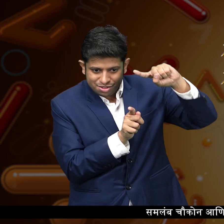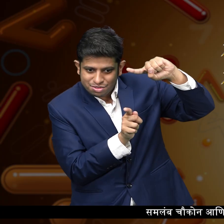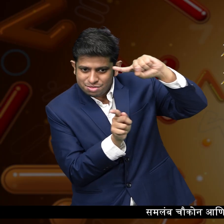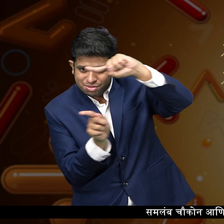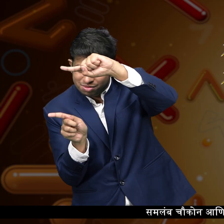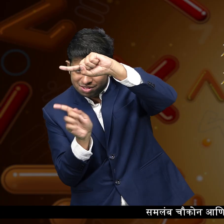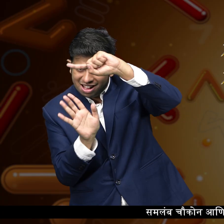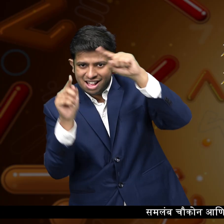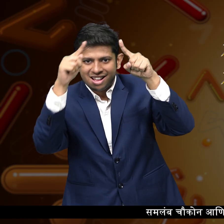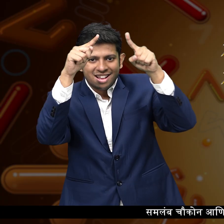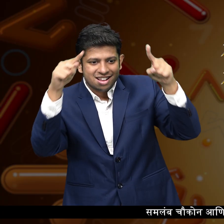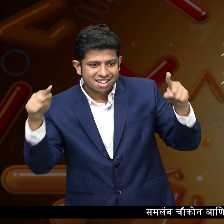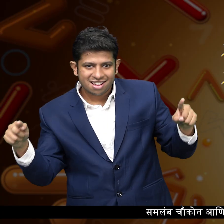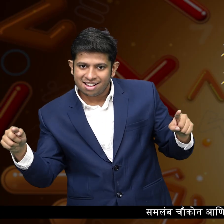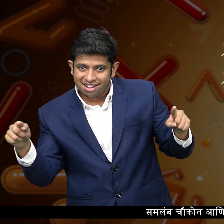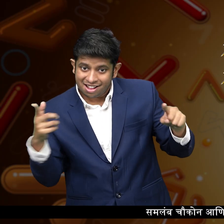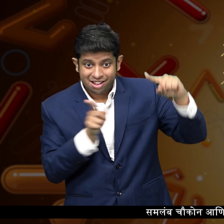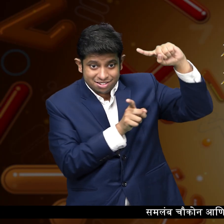समलंब चौकोन आणि समलंब चौकोनाचे क्षेत्रफळ.